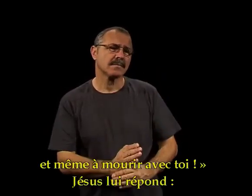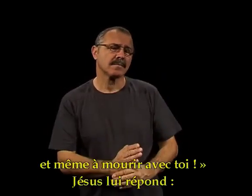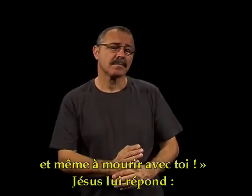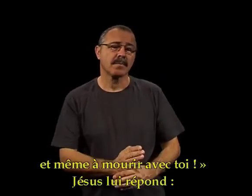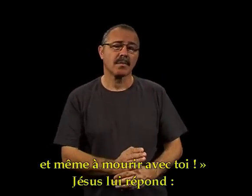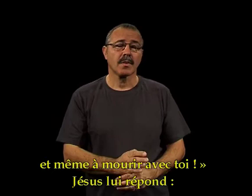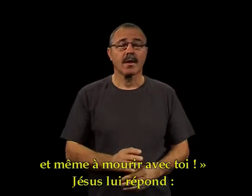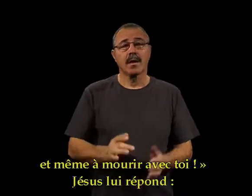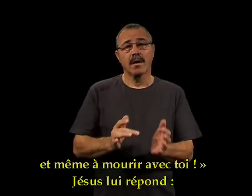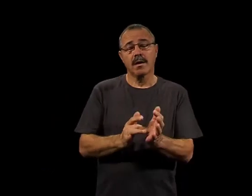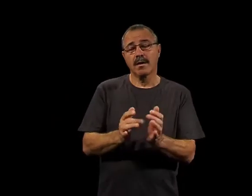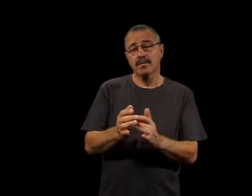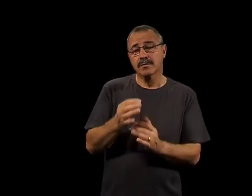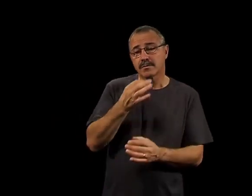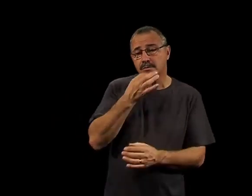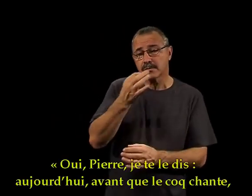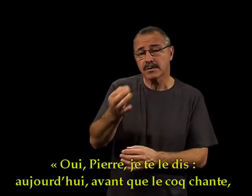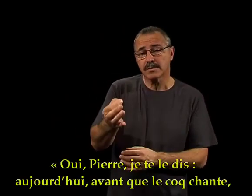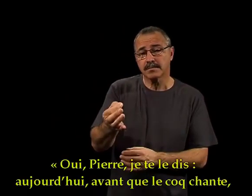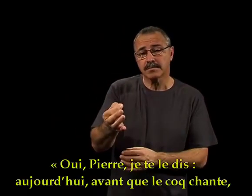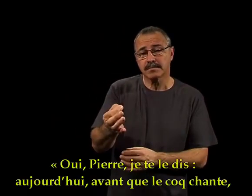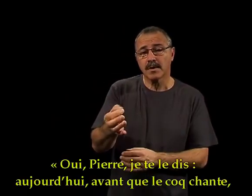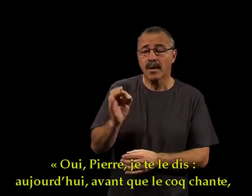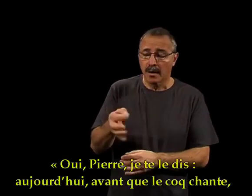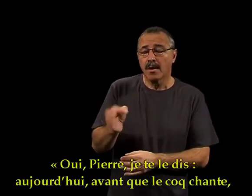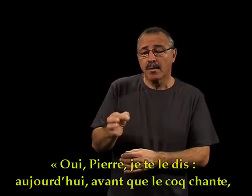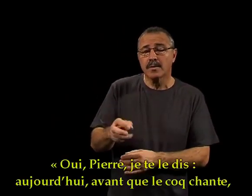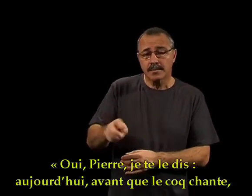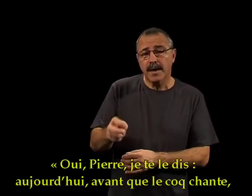Jésus lui répond, « Oui, Pierre, je te le dis,